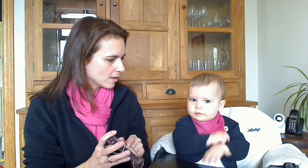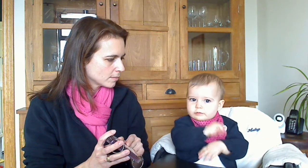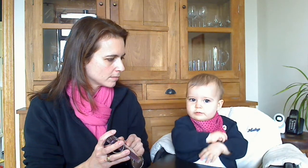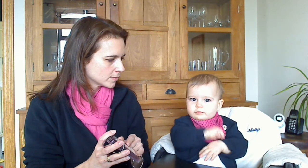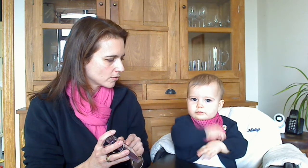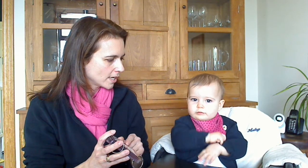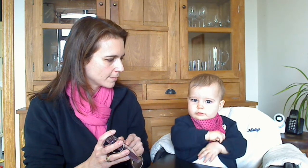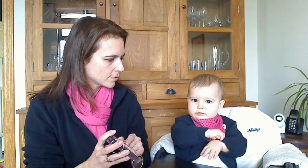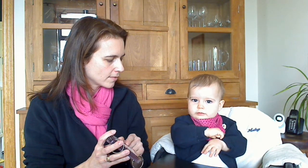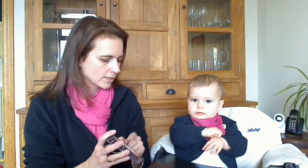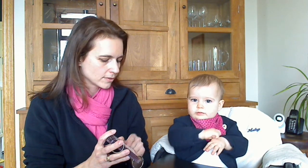Trauben. Grapes. Very good.